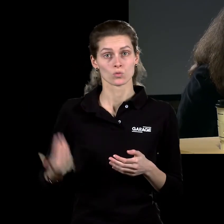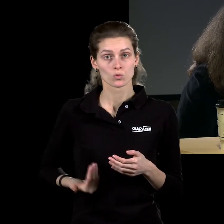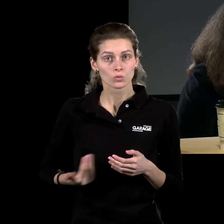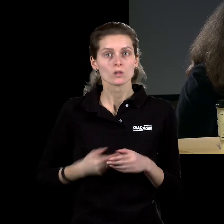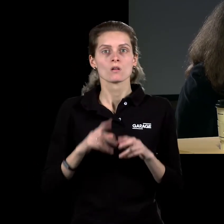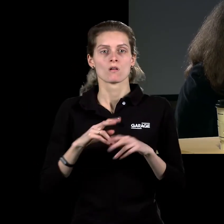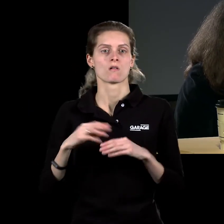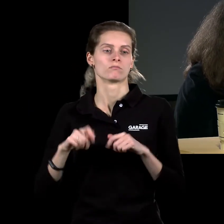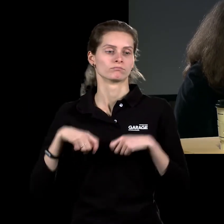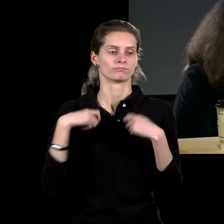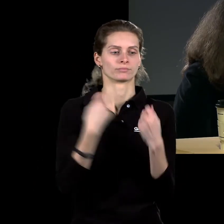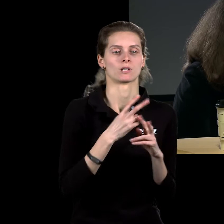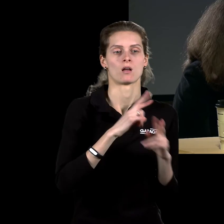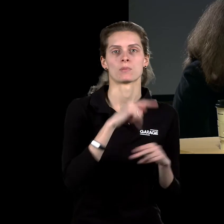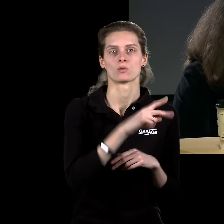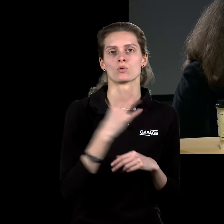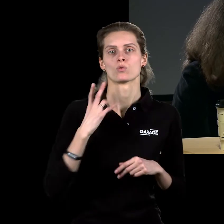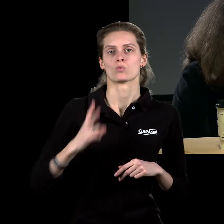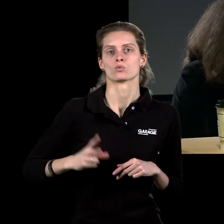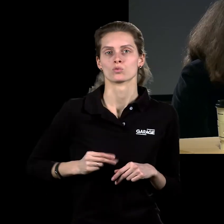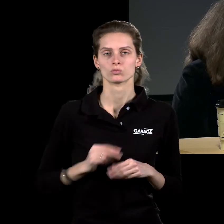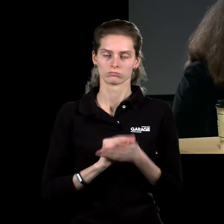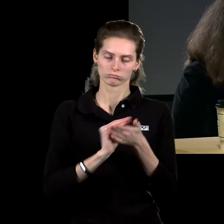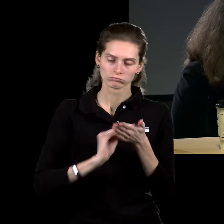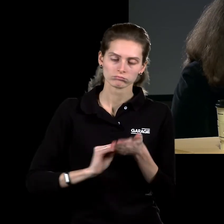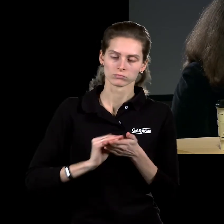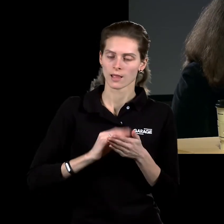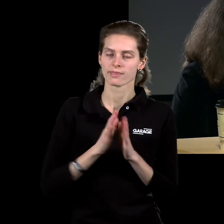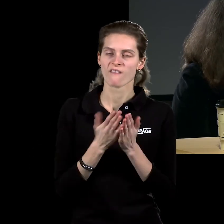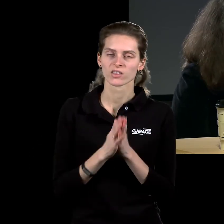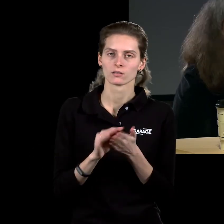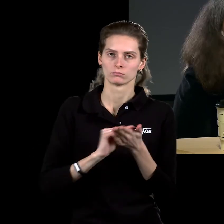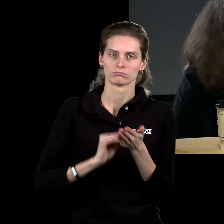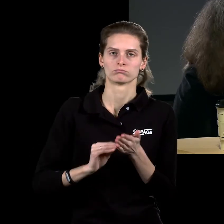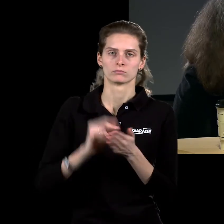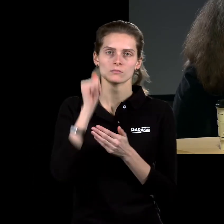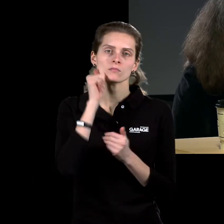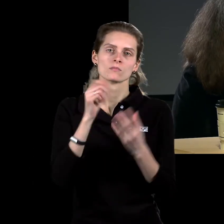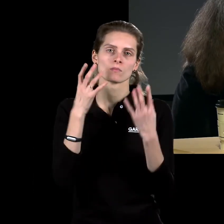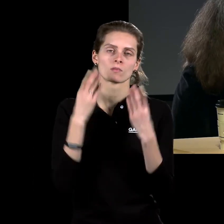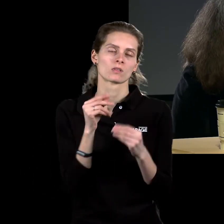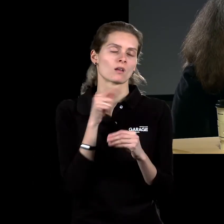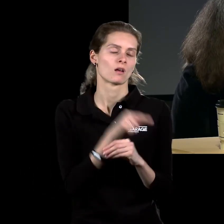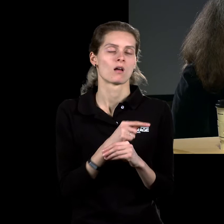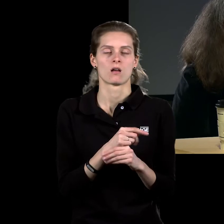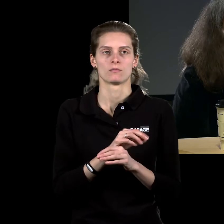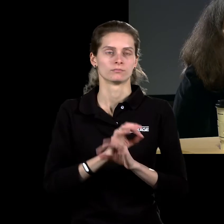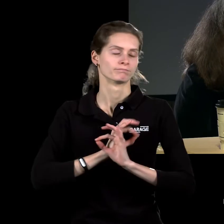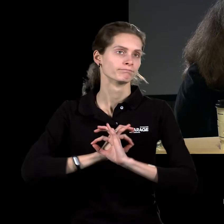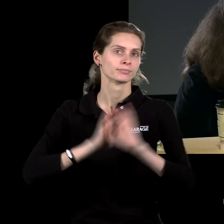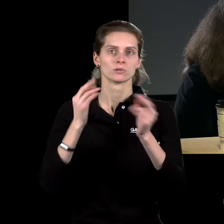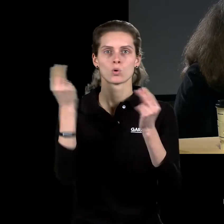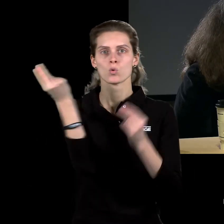Хесса. Она сделала достаточно блестящую, начала делать достаточно блестящую художественную карьеру, очень